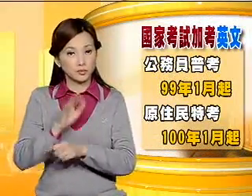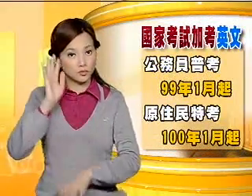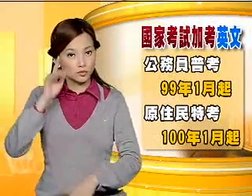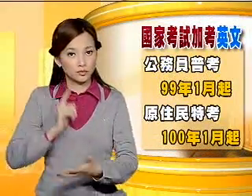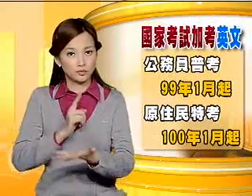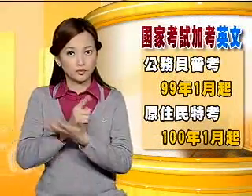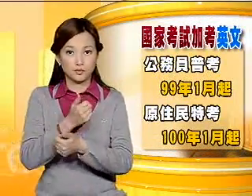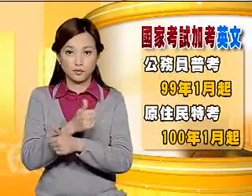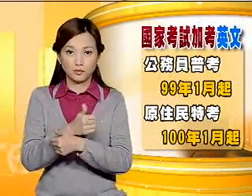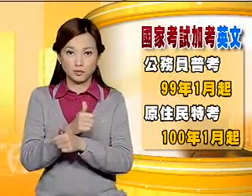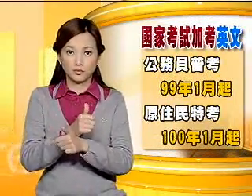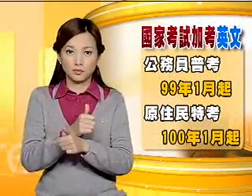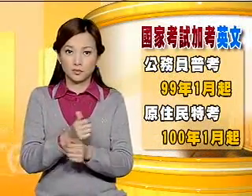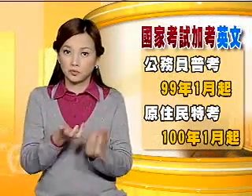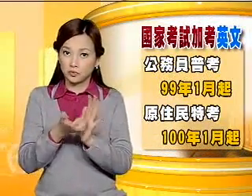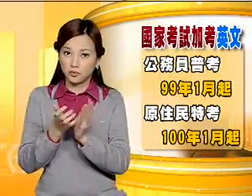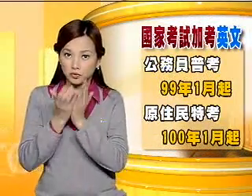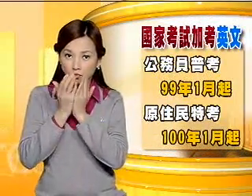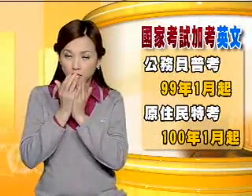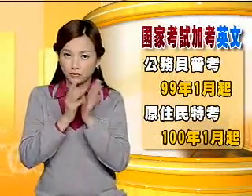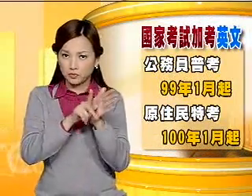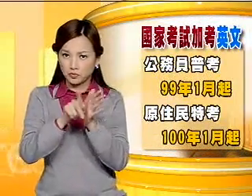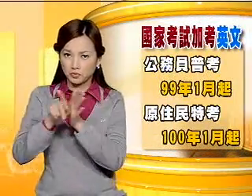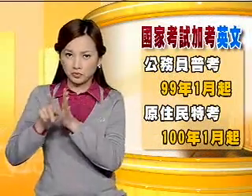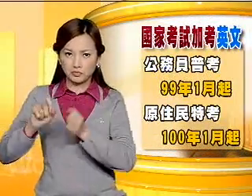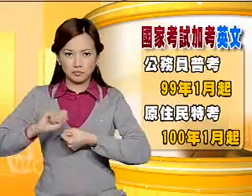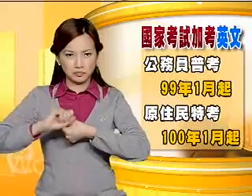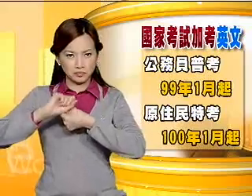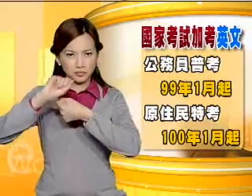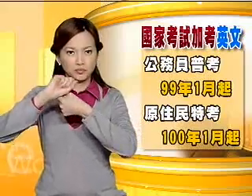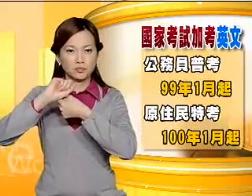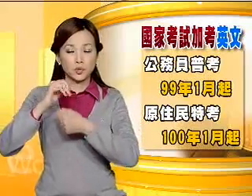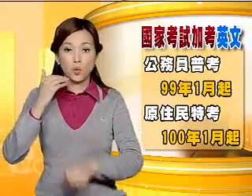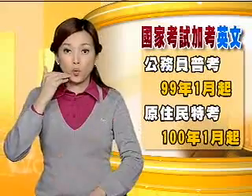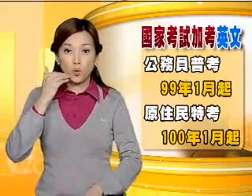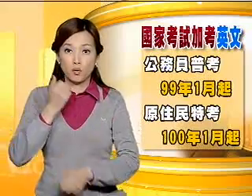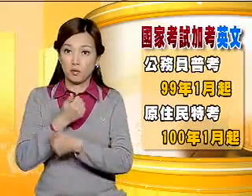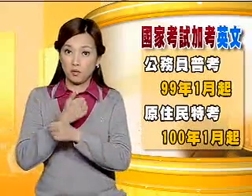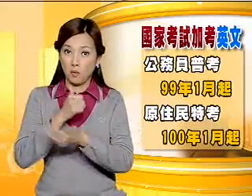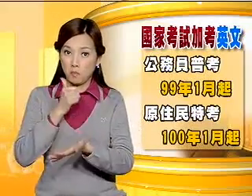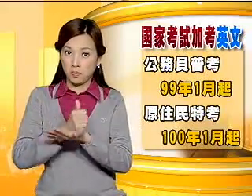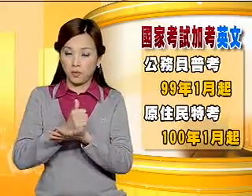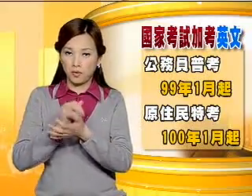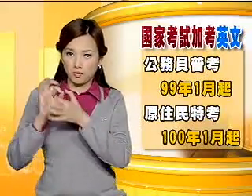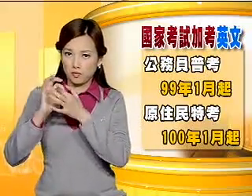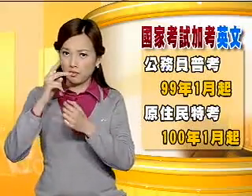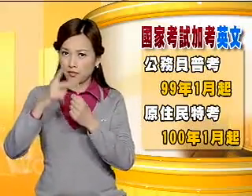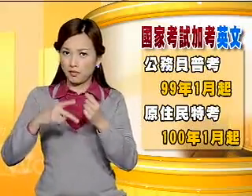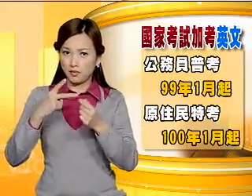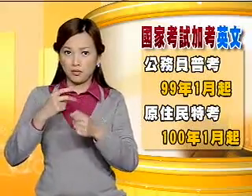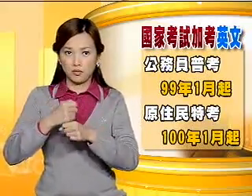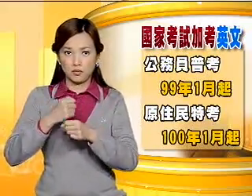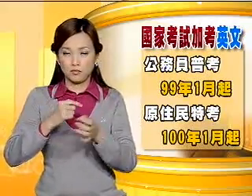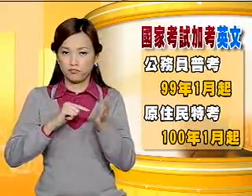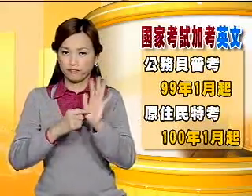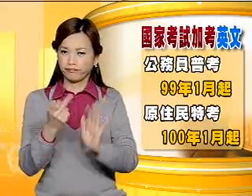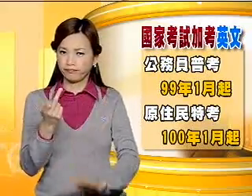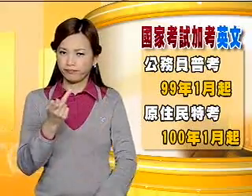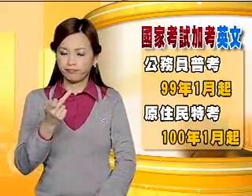醒您未来参加考试不仅要准备的科目变多就算是考上了连续两年的表现不好